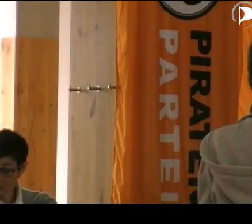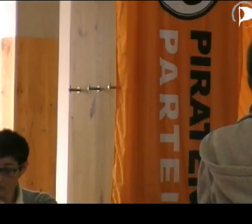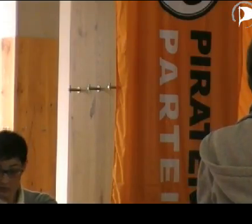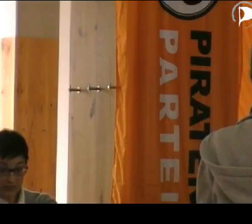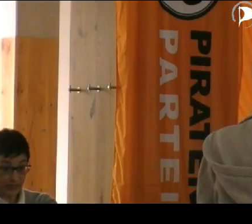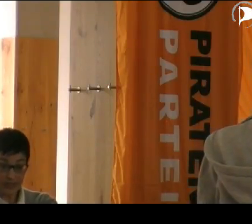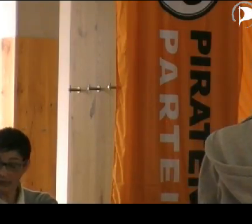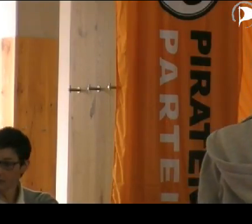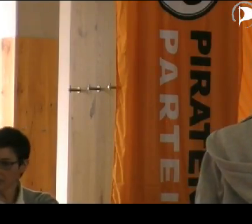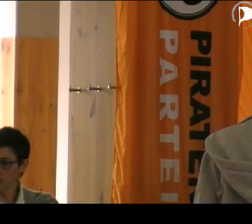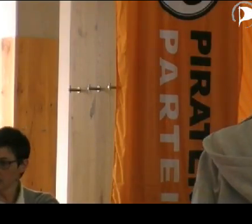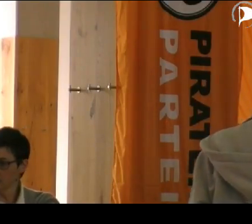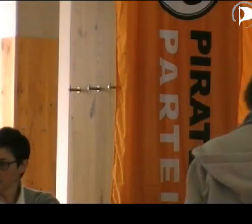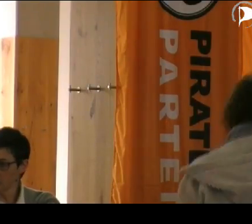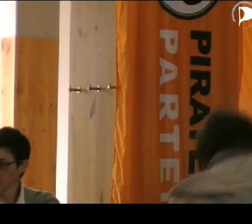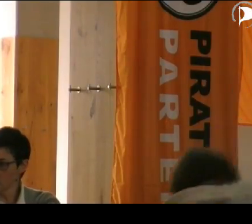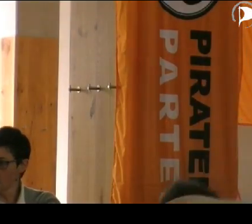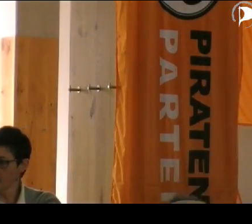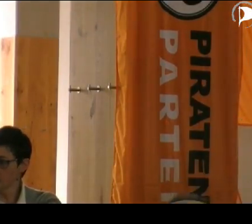ich glaube ich brauche nicht nur 7